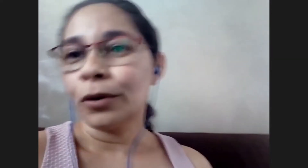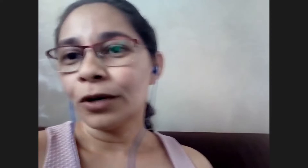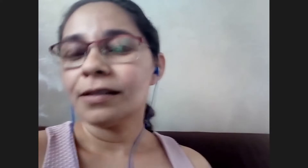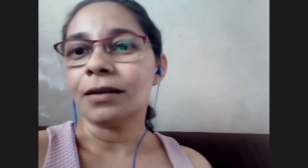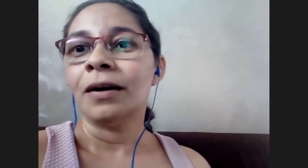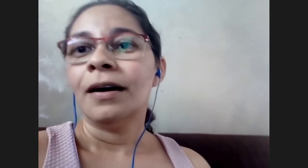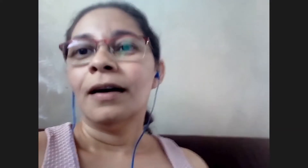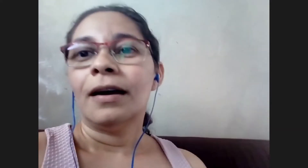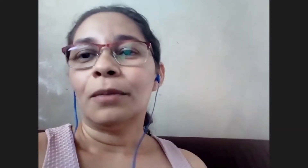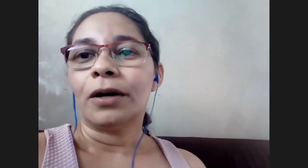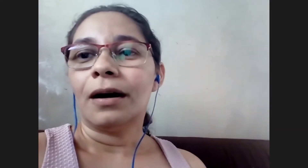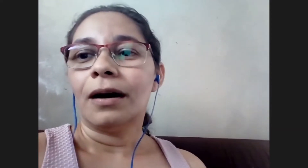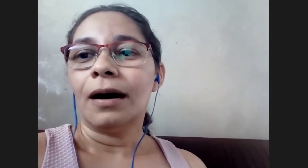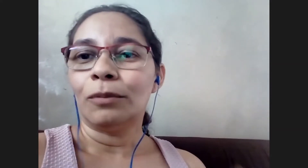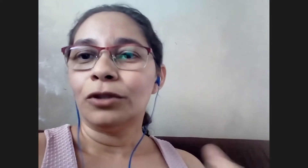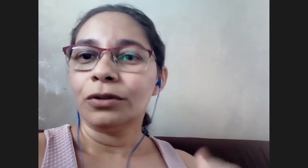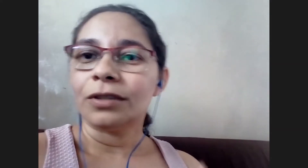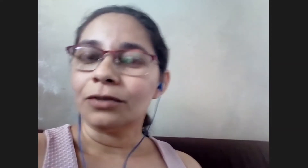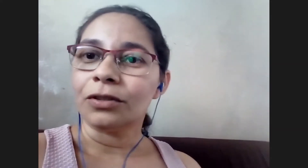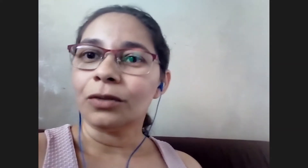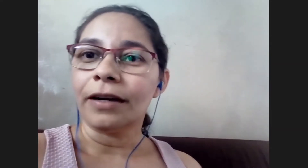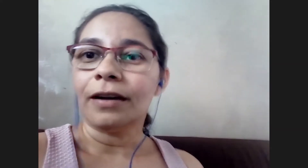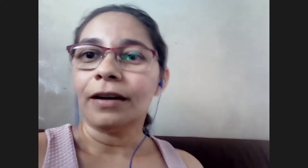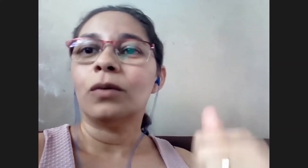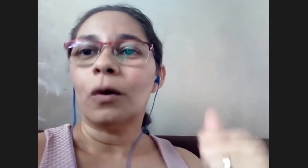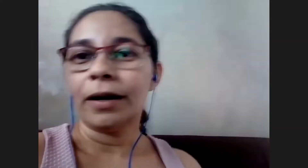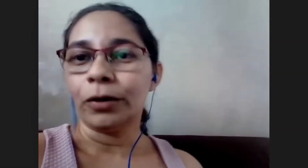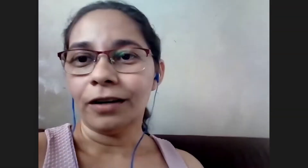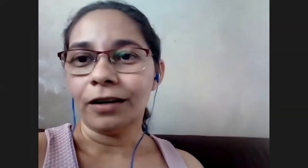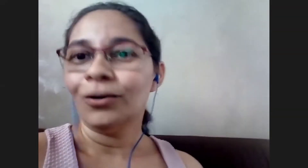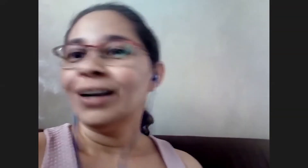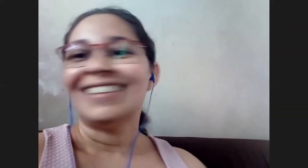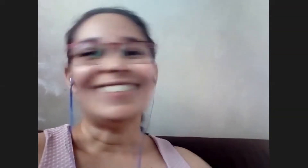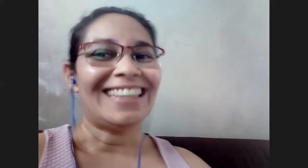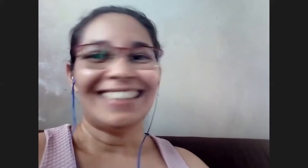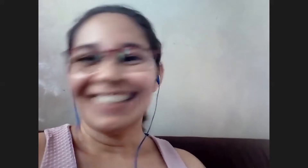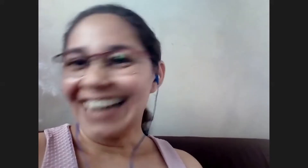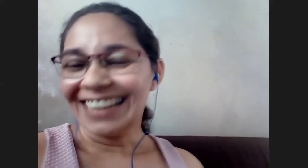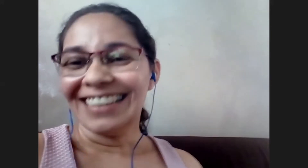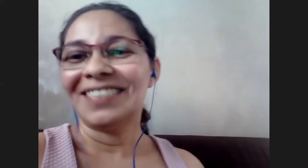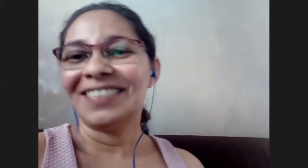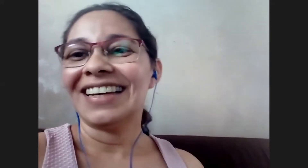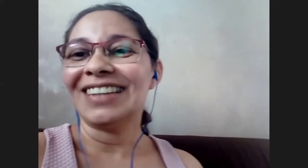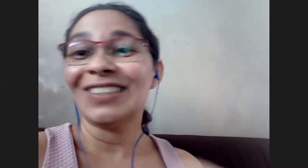coração. Embora há muitos anos eu tenha ido a uma reunião, não entendi nada, fiquei